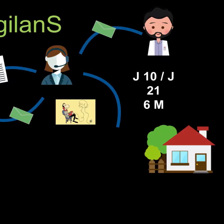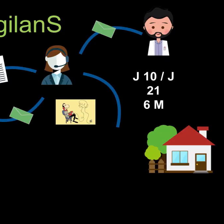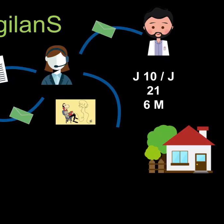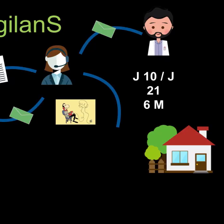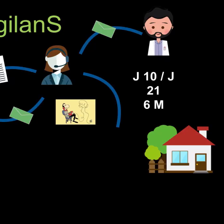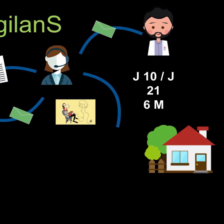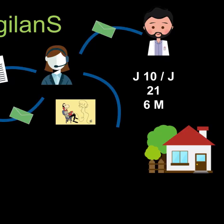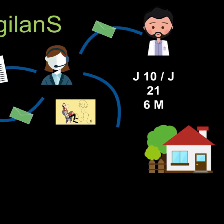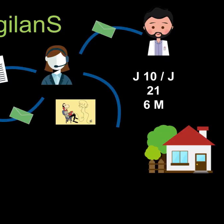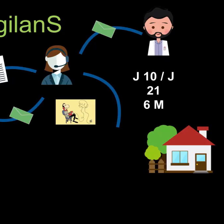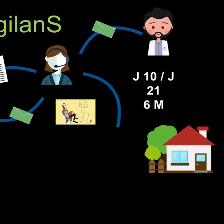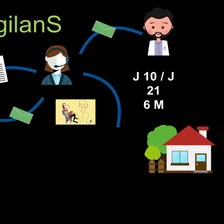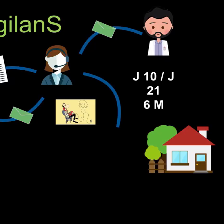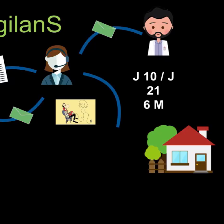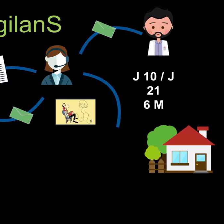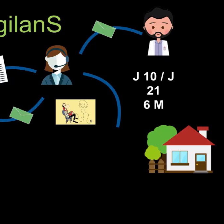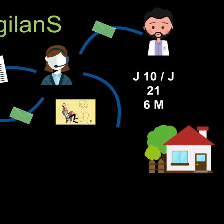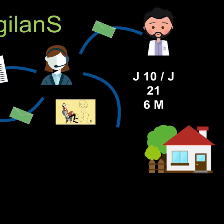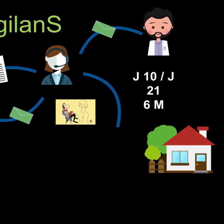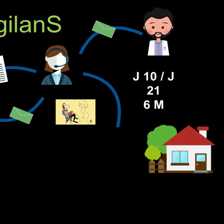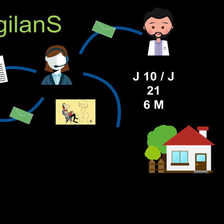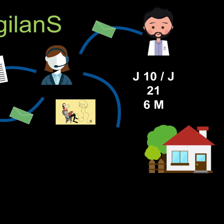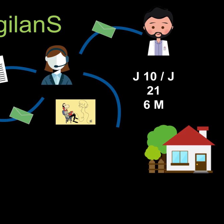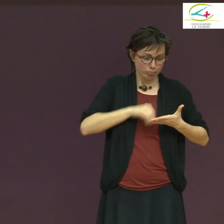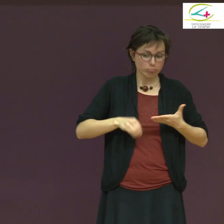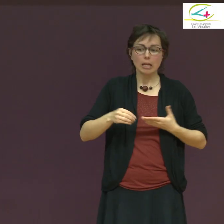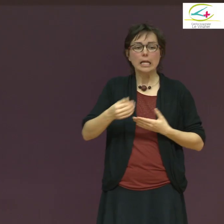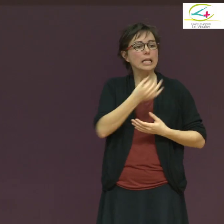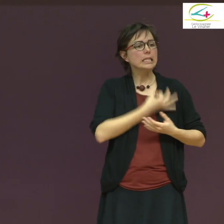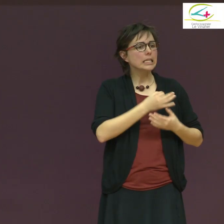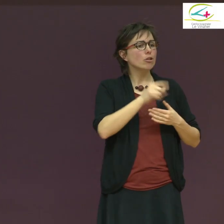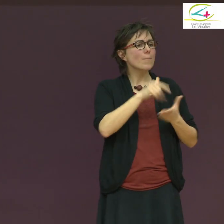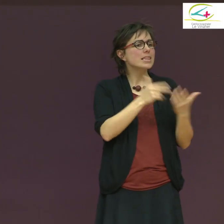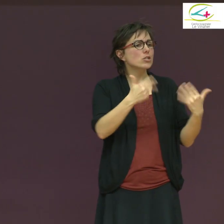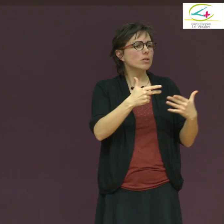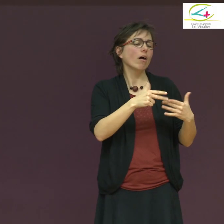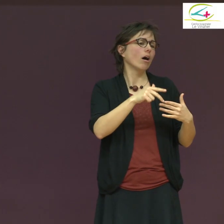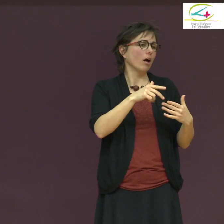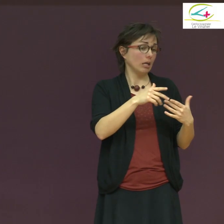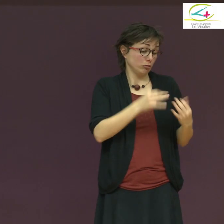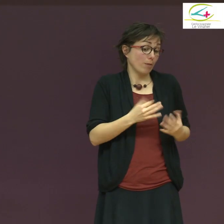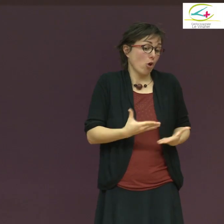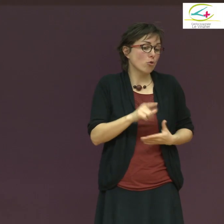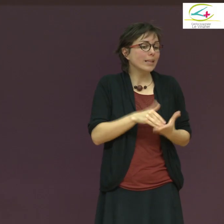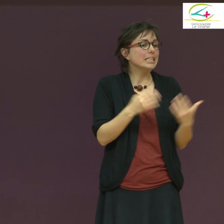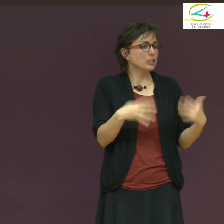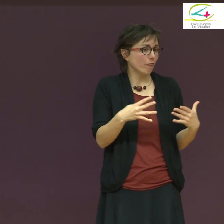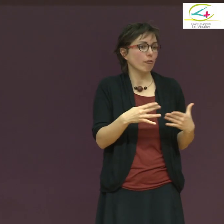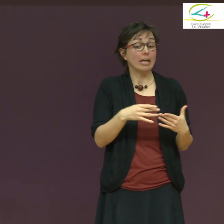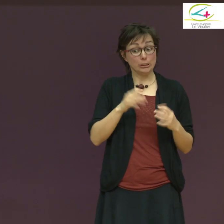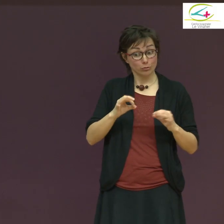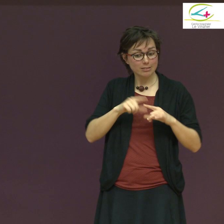postales. Alors, monsieur disait qu'on était en 2018, enfin, vous parlez de 2018, on est en 2019,